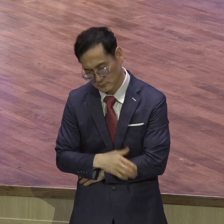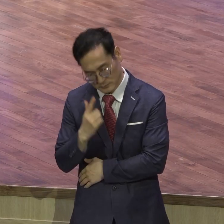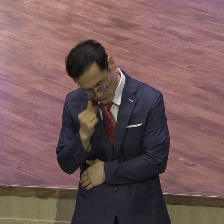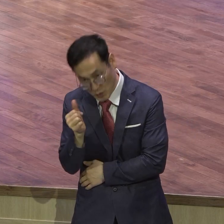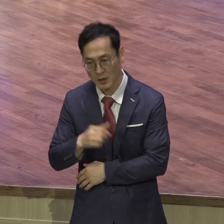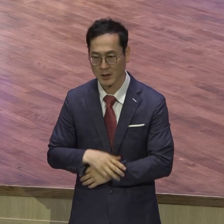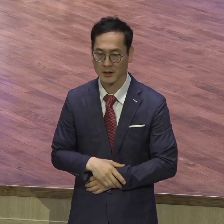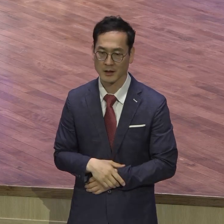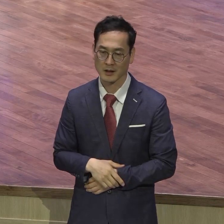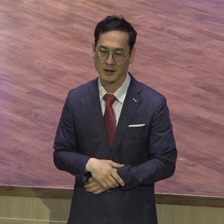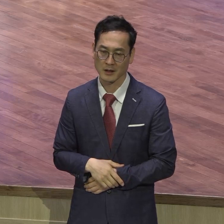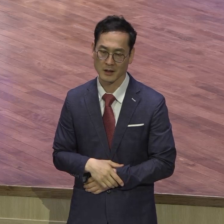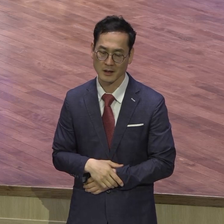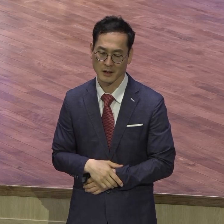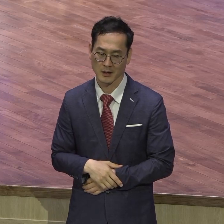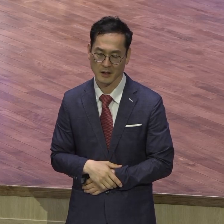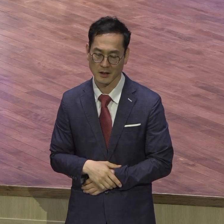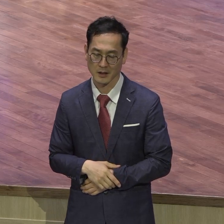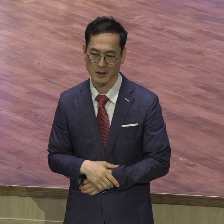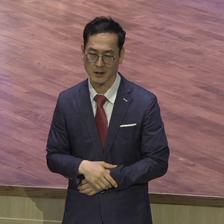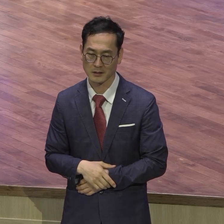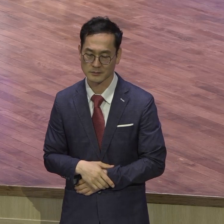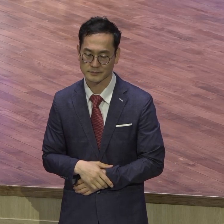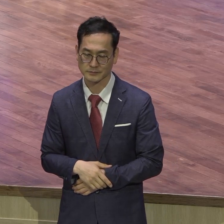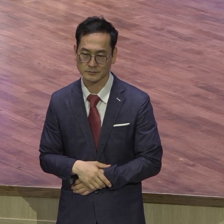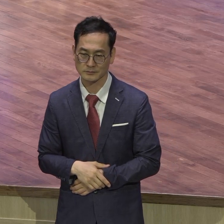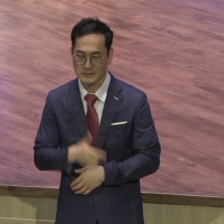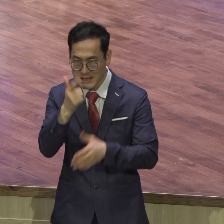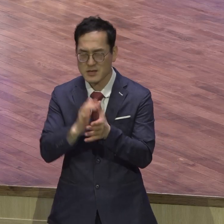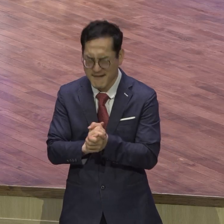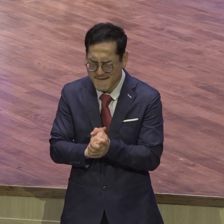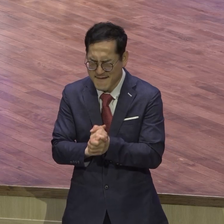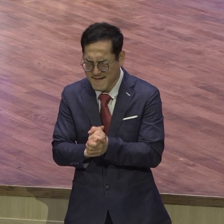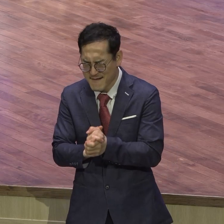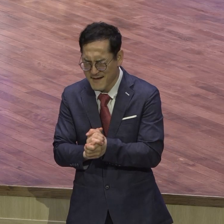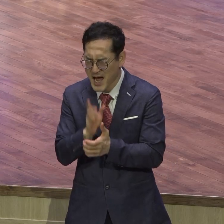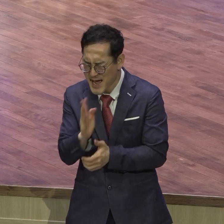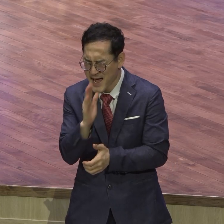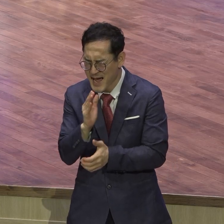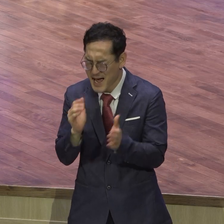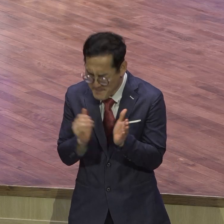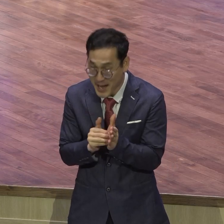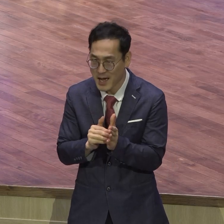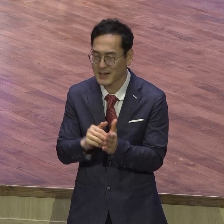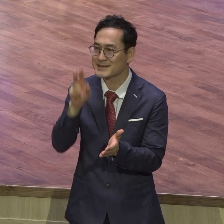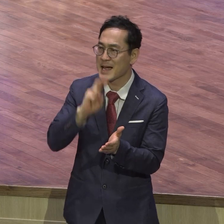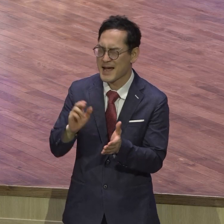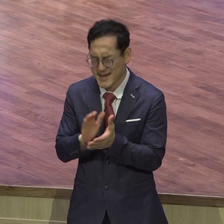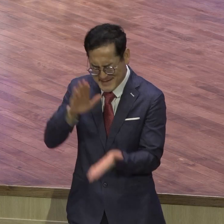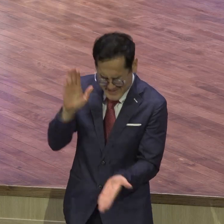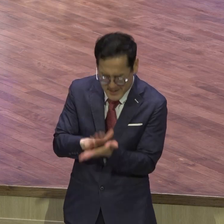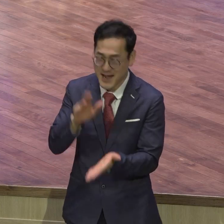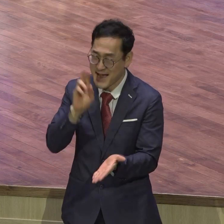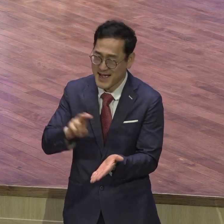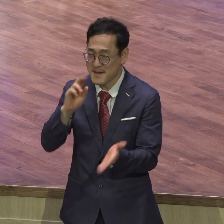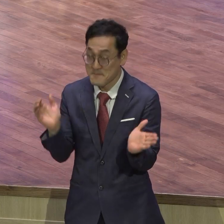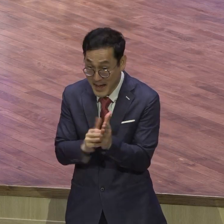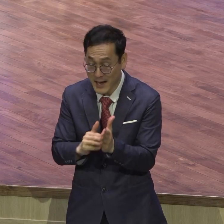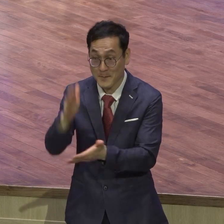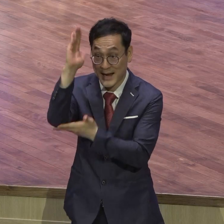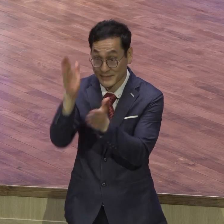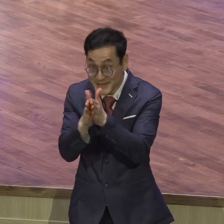봤어요 막 하고 나서 다 자버려요 찬양 좋아요 찬양만 좋아하는 사람